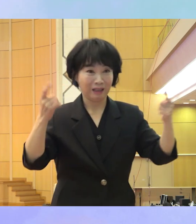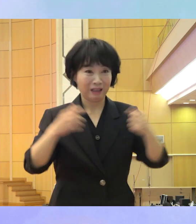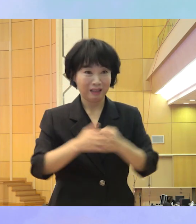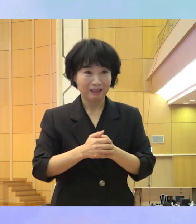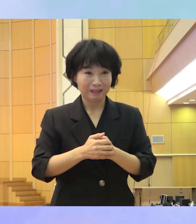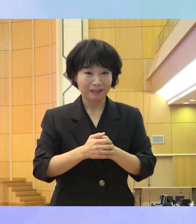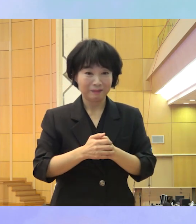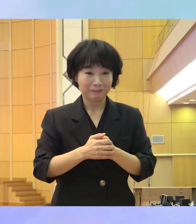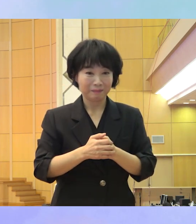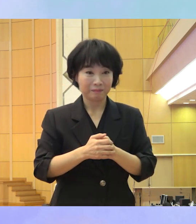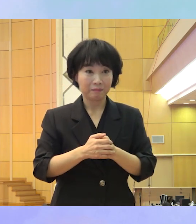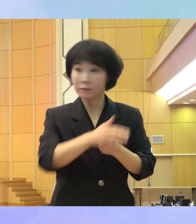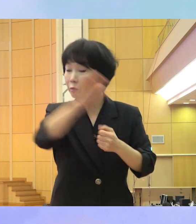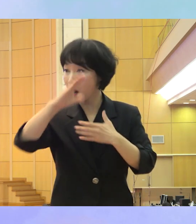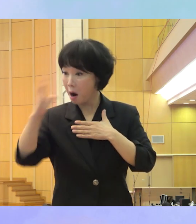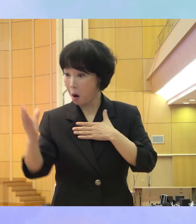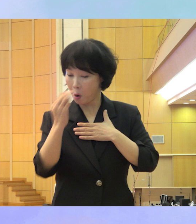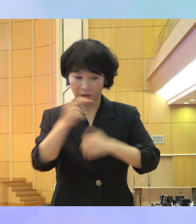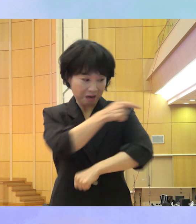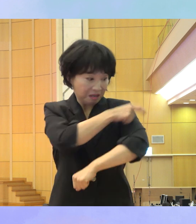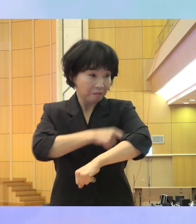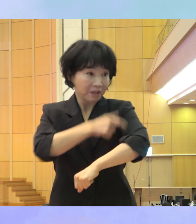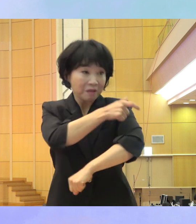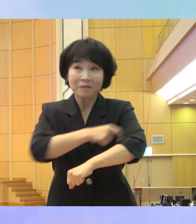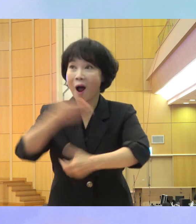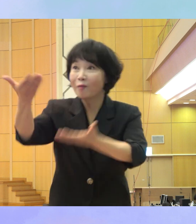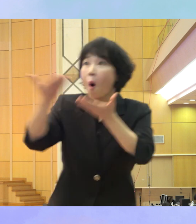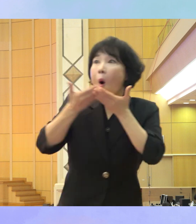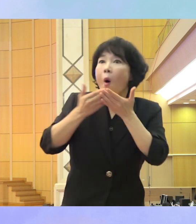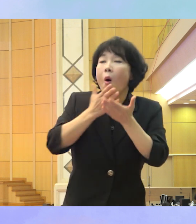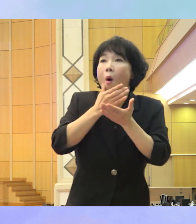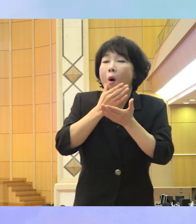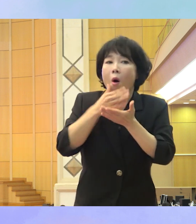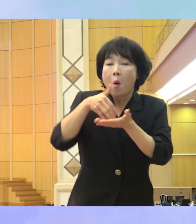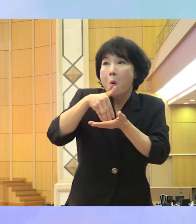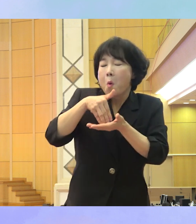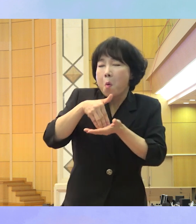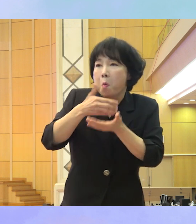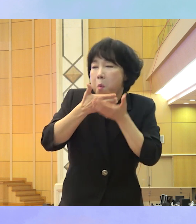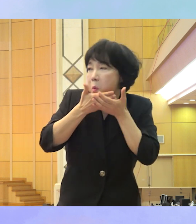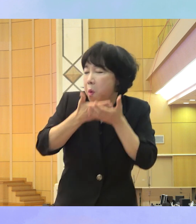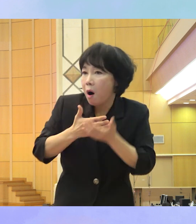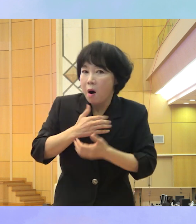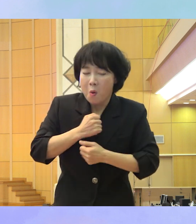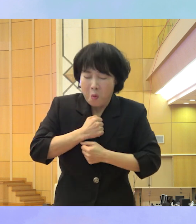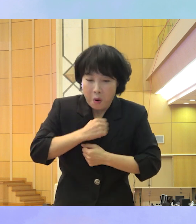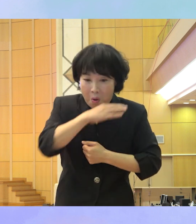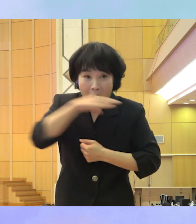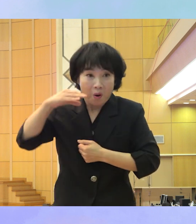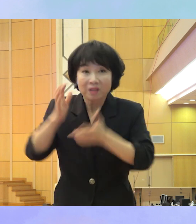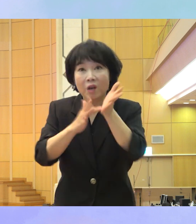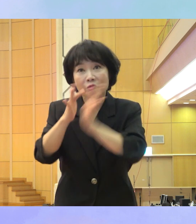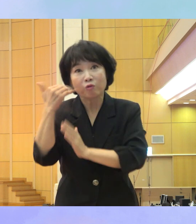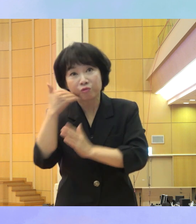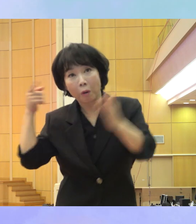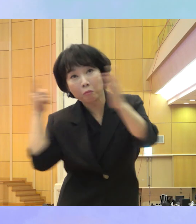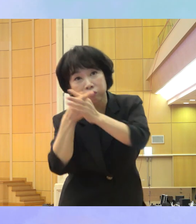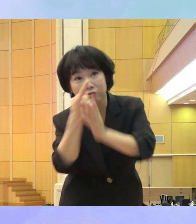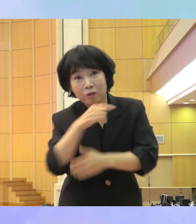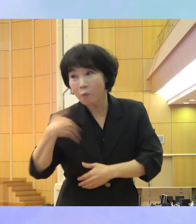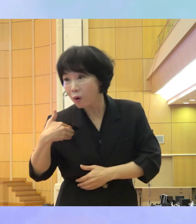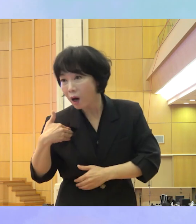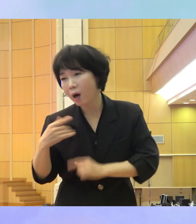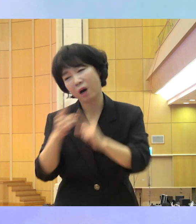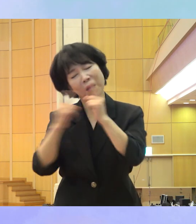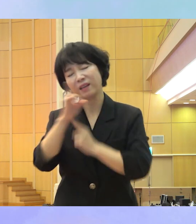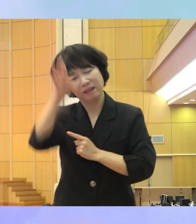그렇게 거룩한 직분을 받고서도 주님이 누군지도 모르고 믿난 말이 돼요. 이렇게 주님은